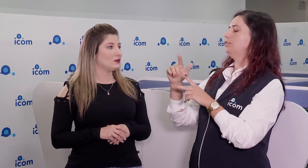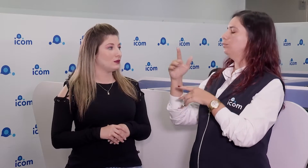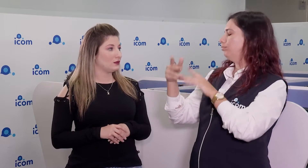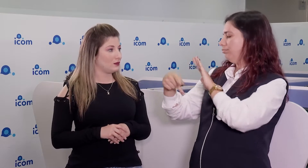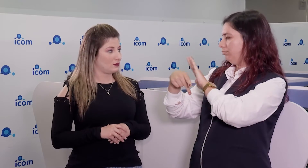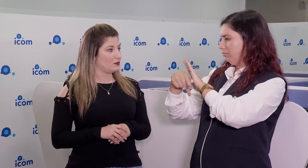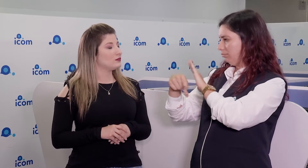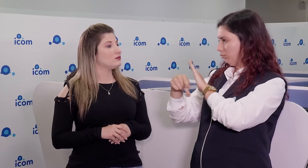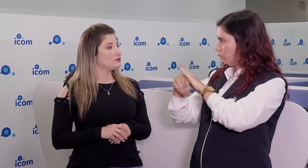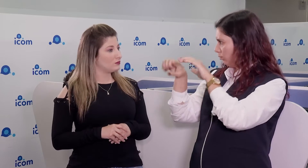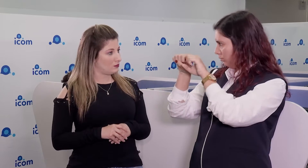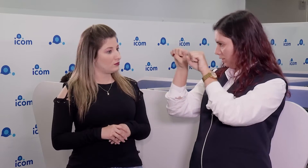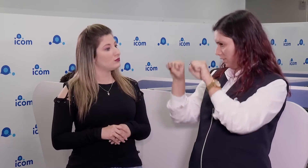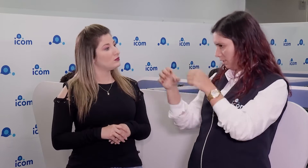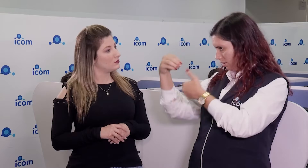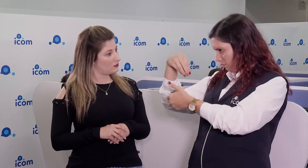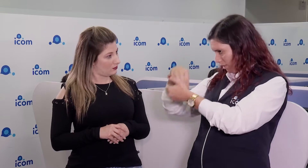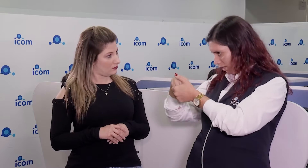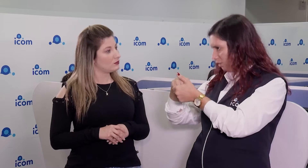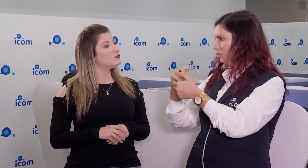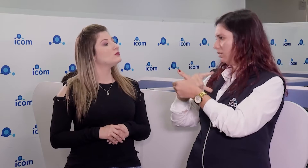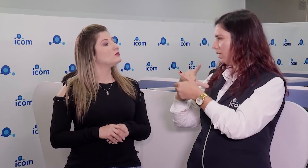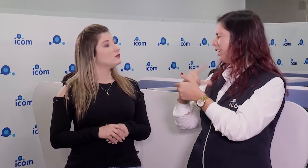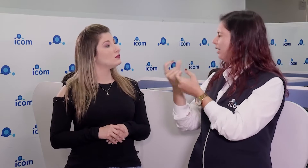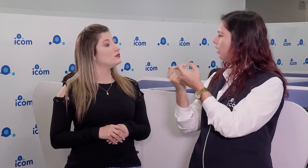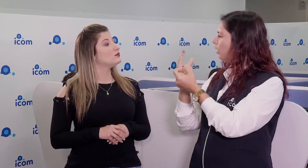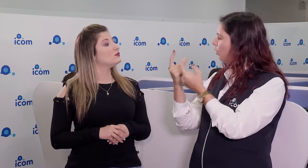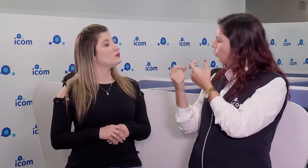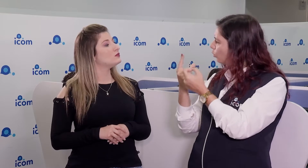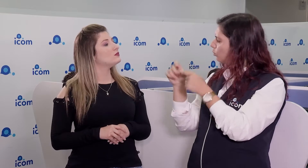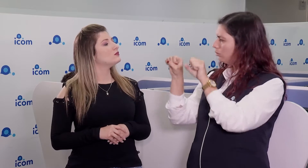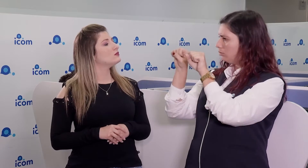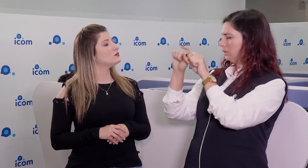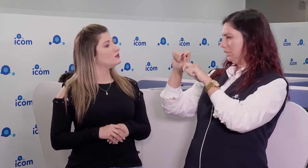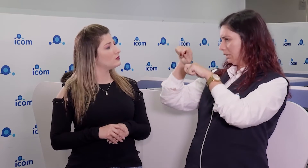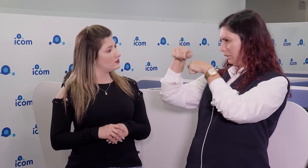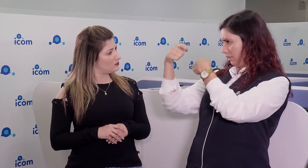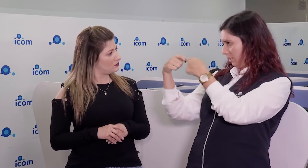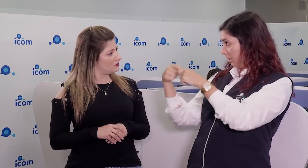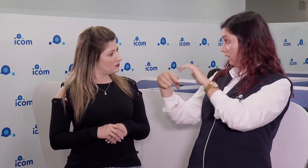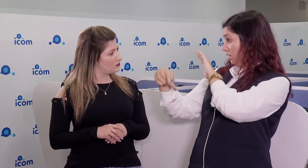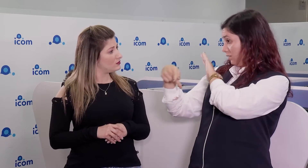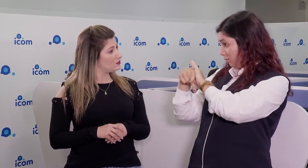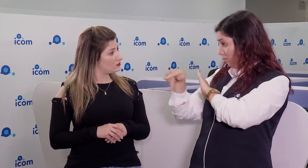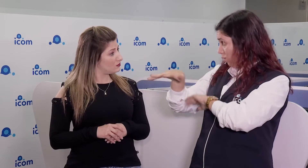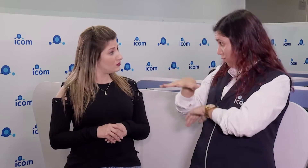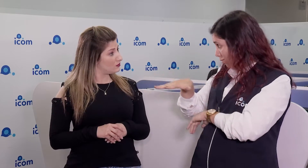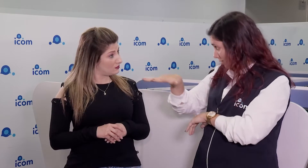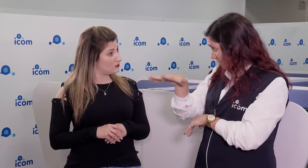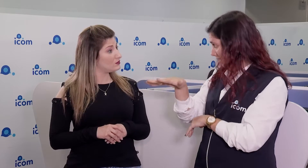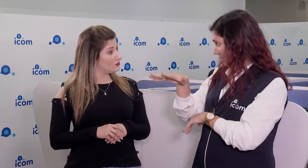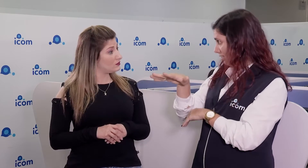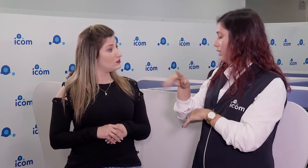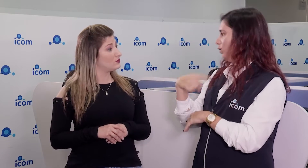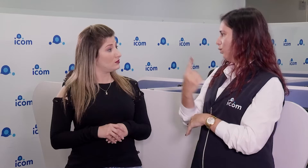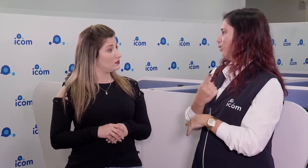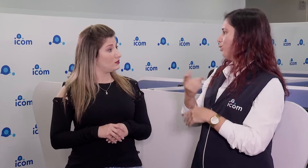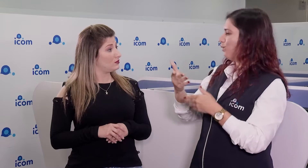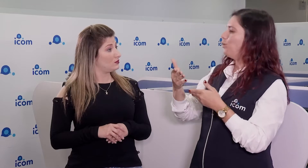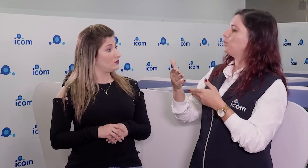antecedência. E o sistema mesmo dentro tem também sinais específicos da